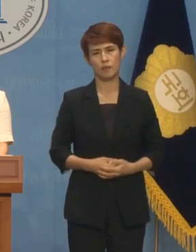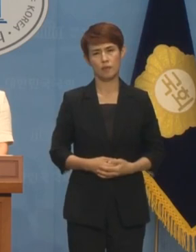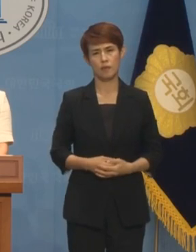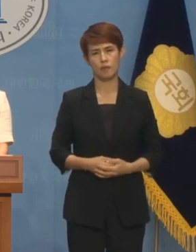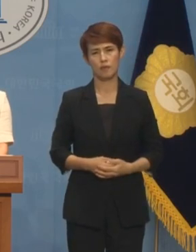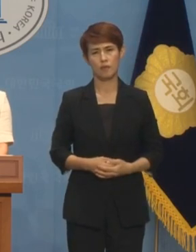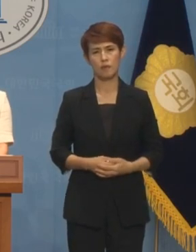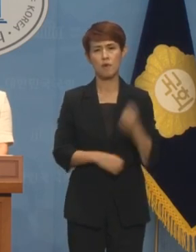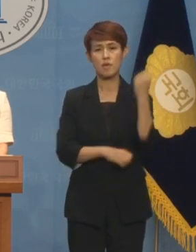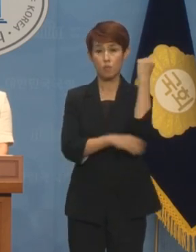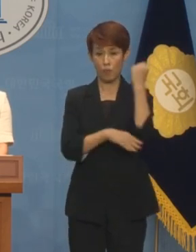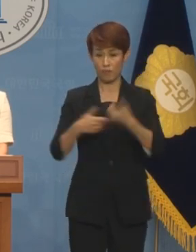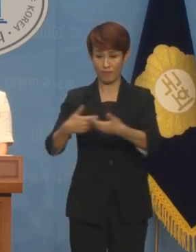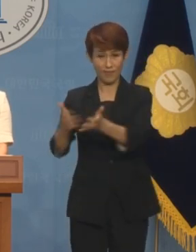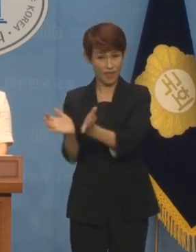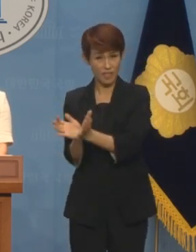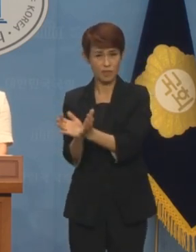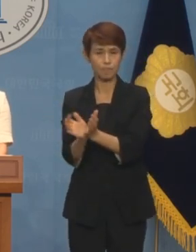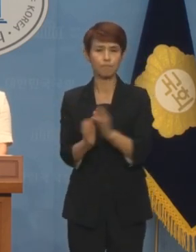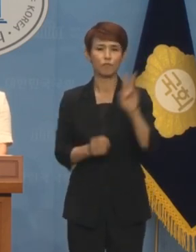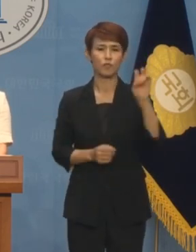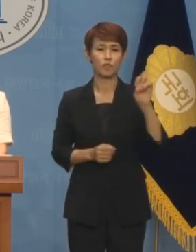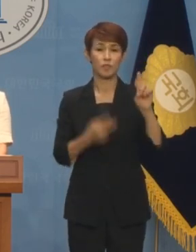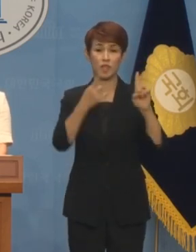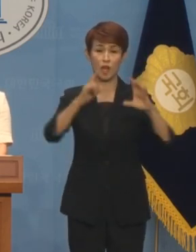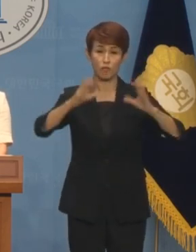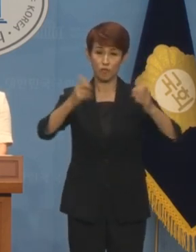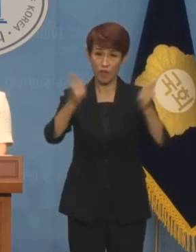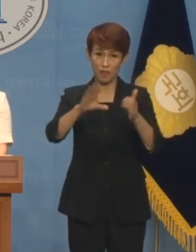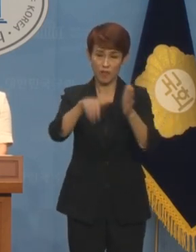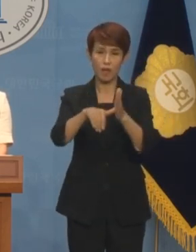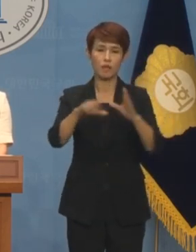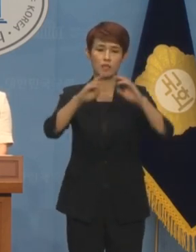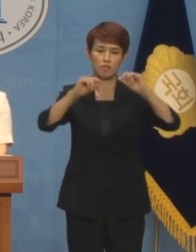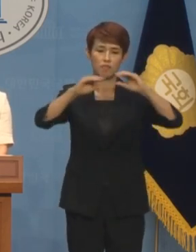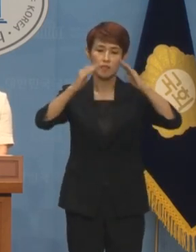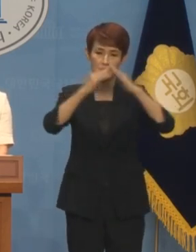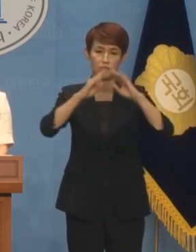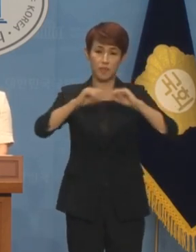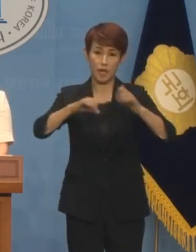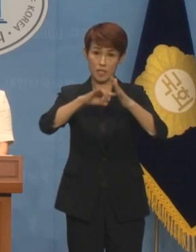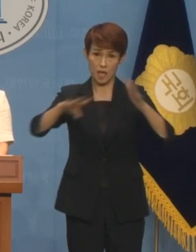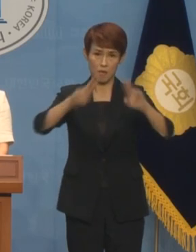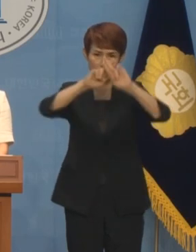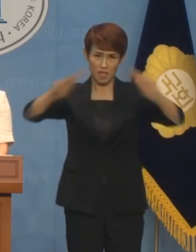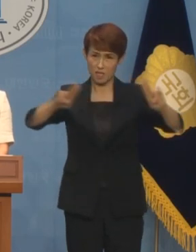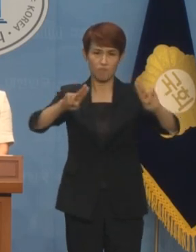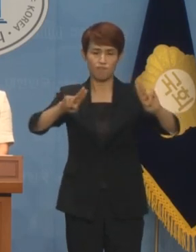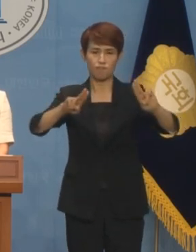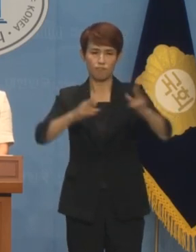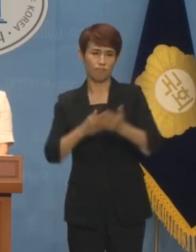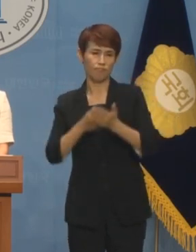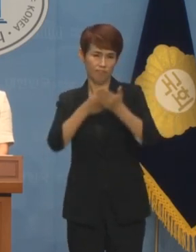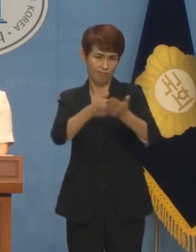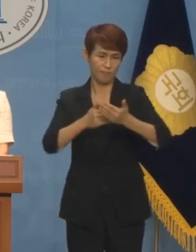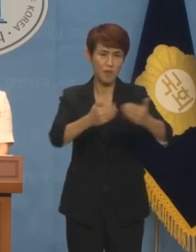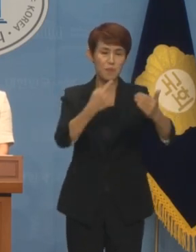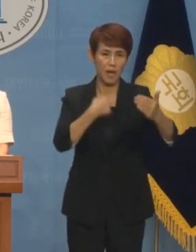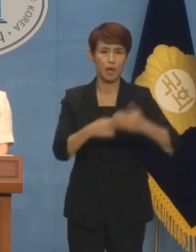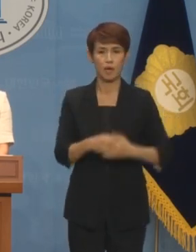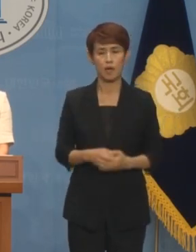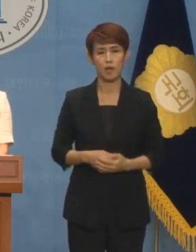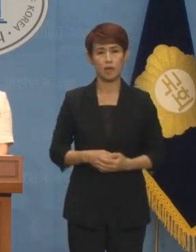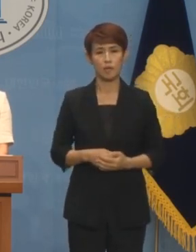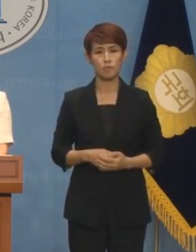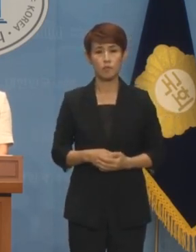역설적이게도 기본소득당은 지난 21대 국회에서 종부세 폐지안 발의를 추진했습니다. 종부세를 대체하는 토지세를